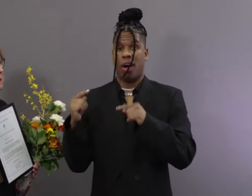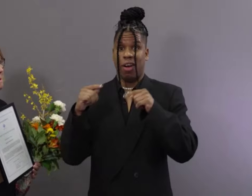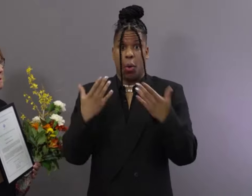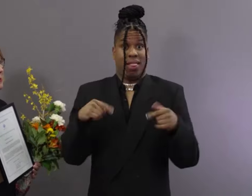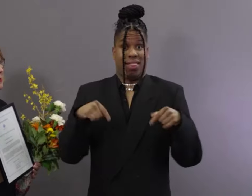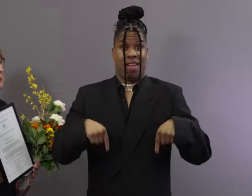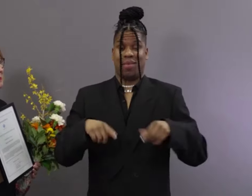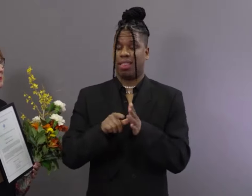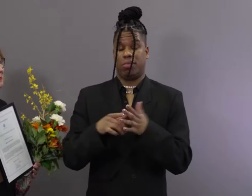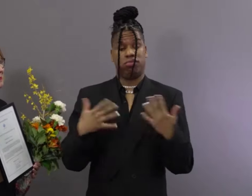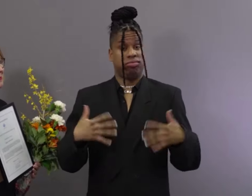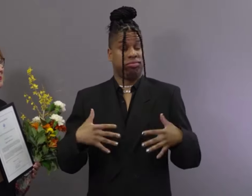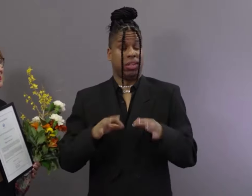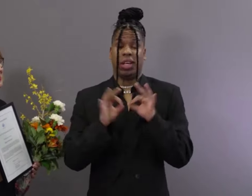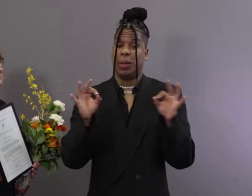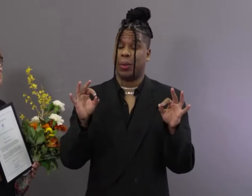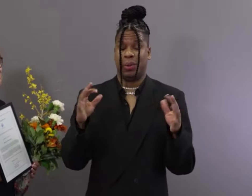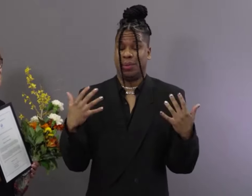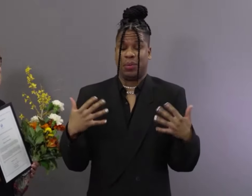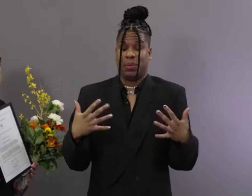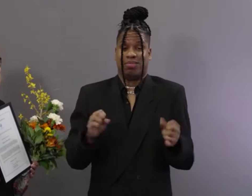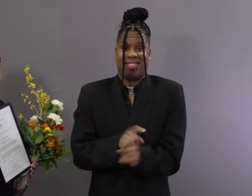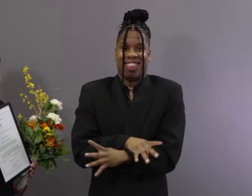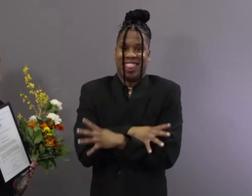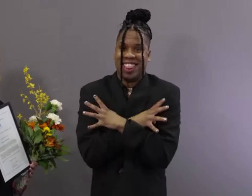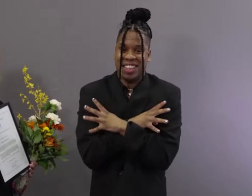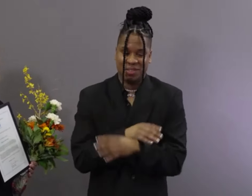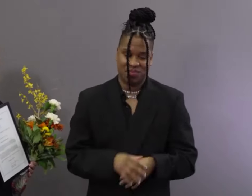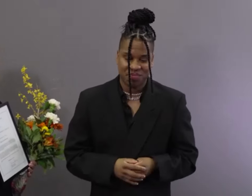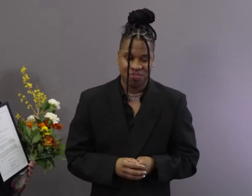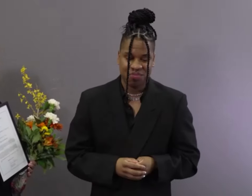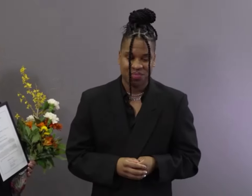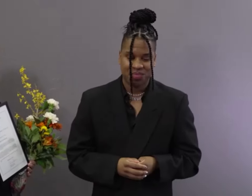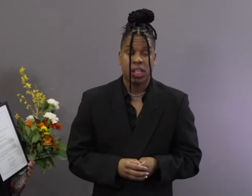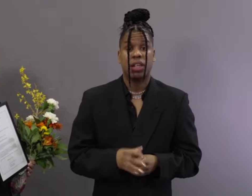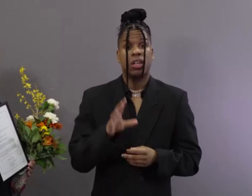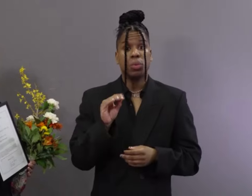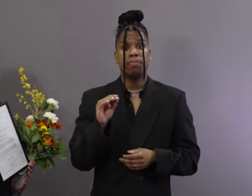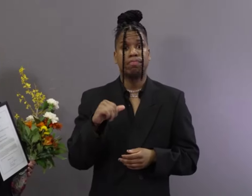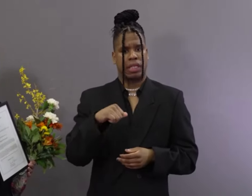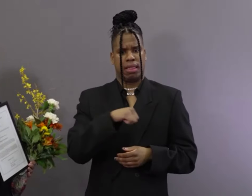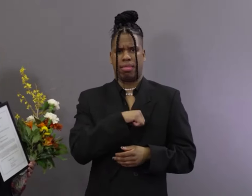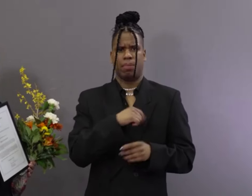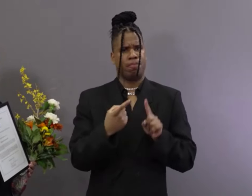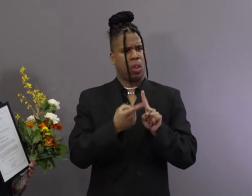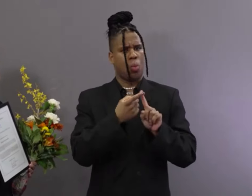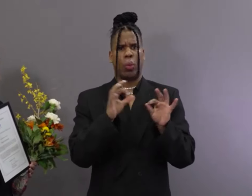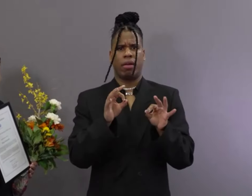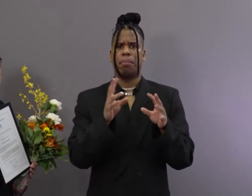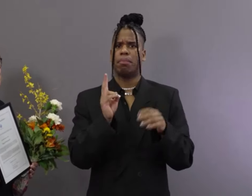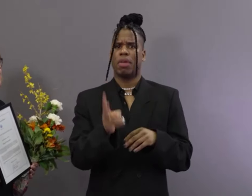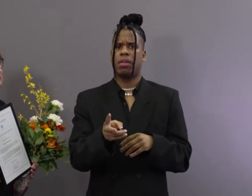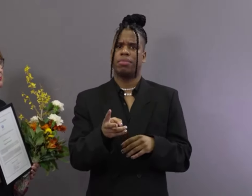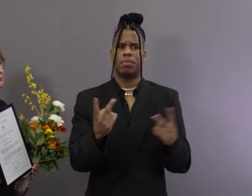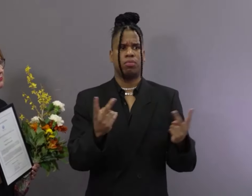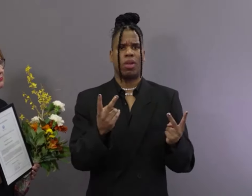työssä. Aika on mennyt vauhdilla ja nyt olen tässä hetkessä ja tuntuu todella hienolta. Aivan nousevat karvat pystyyn.